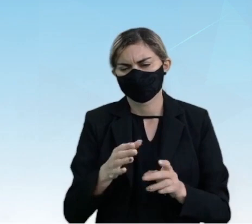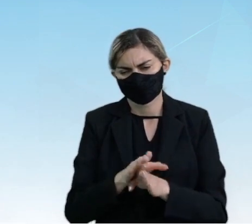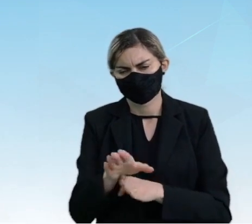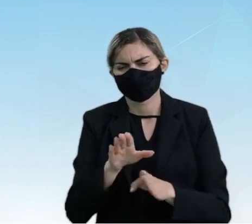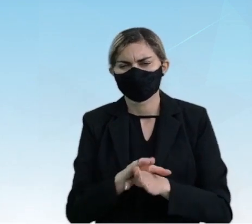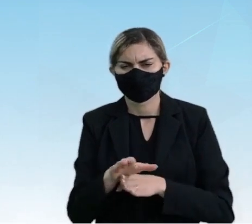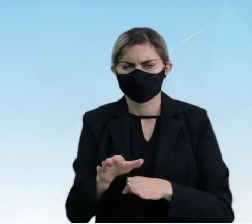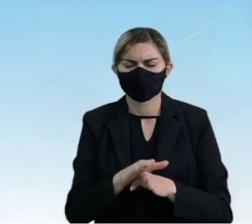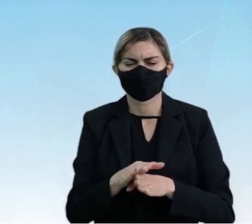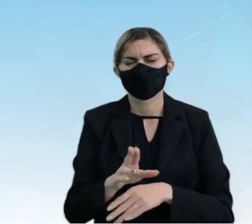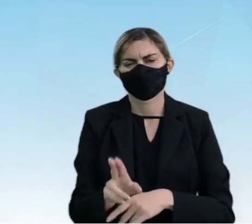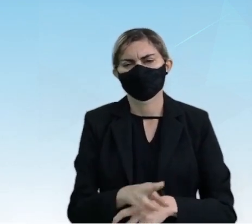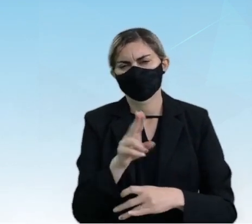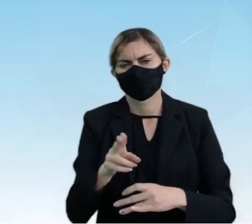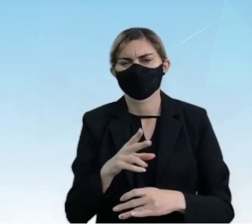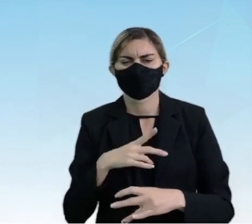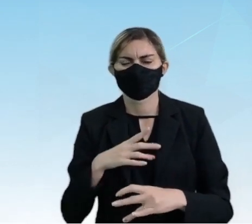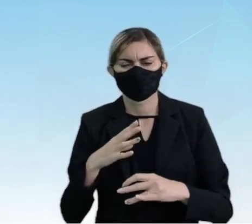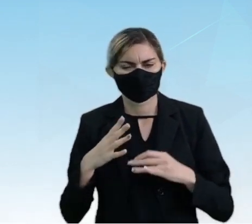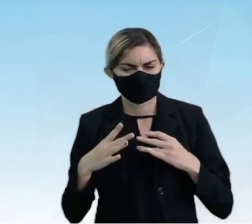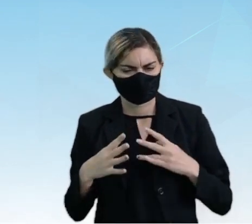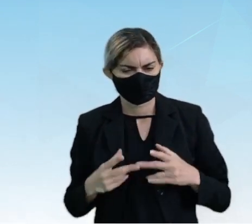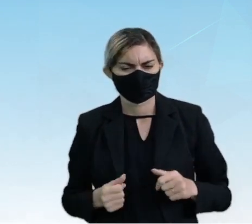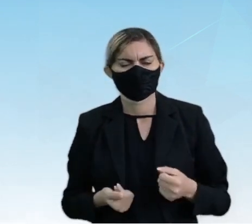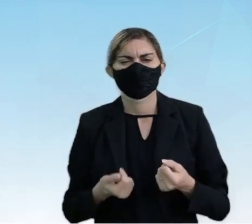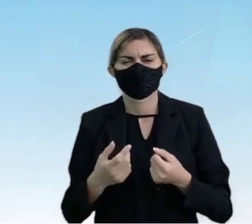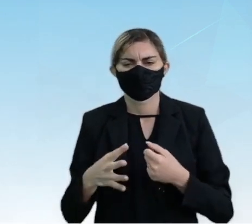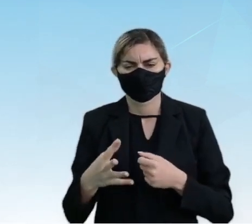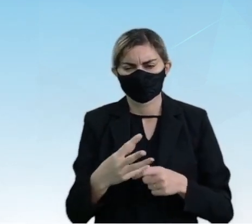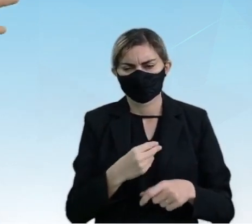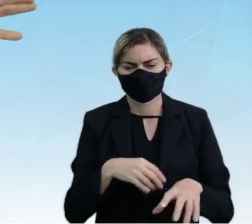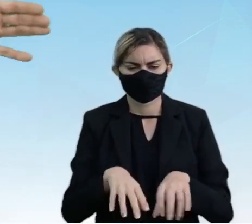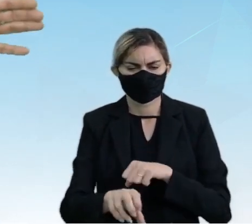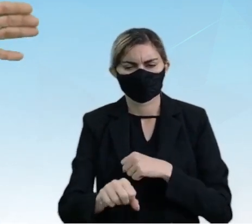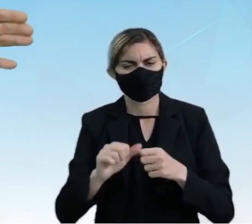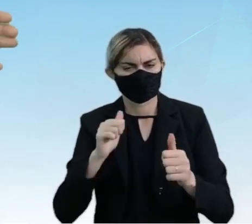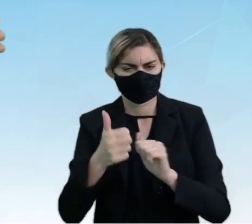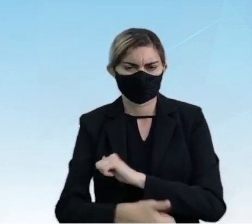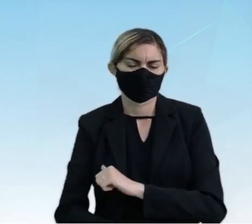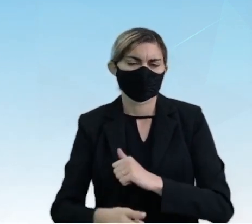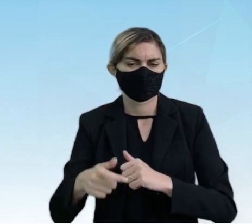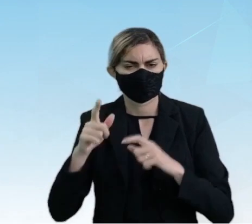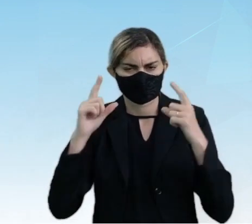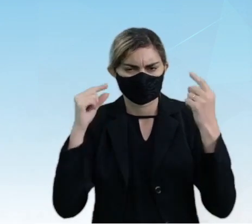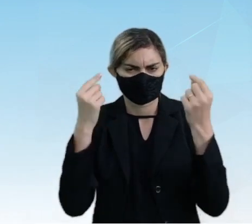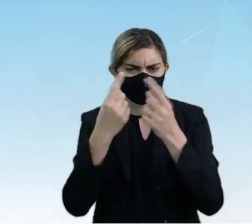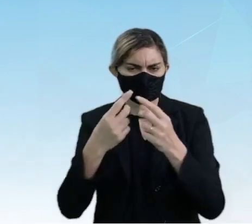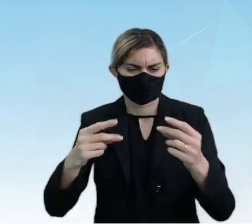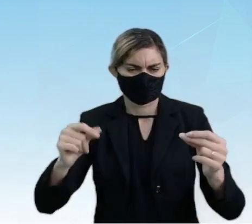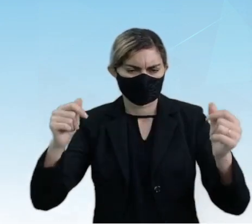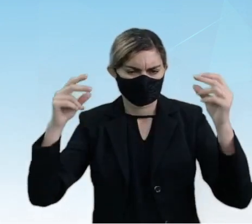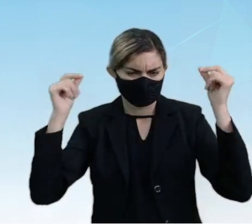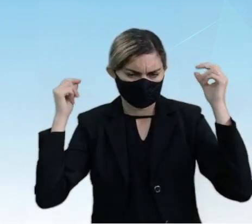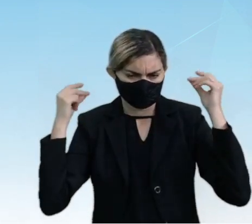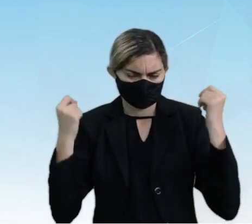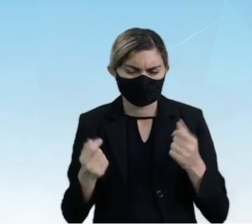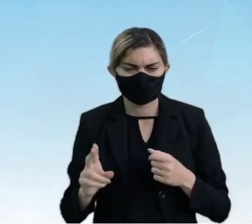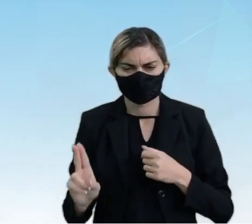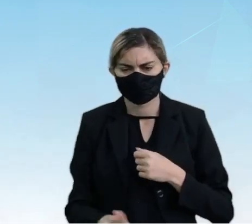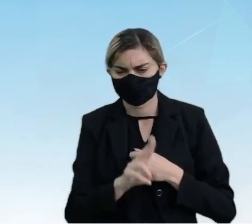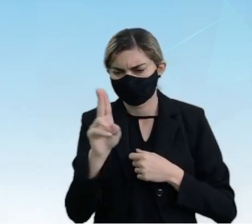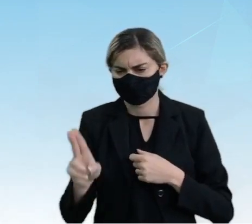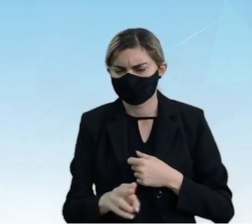orientou-se basicamente para a vertente higiênica em detrimento da formação de atletas. Ou seja, eu tinha na Grécia Antiga, ali em Roma, a ginástica sendo